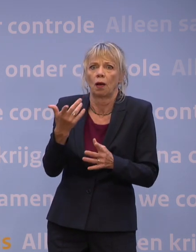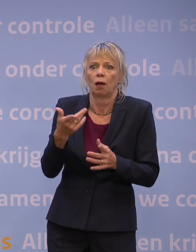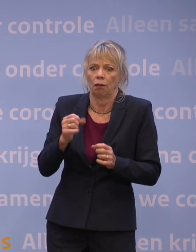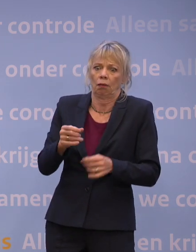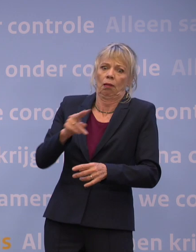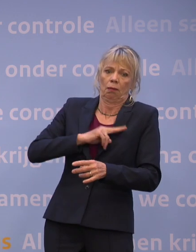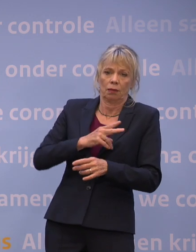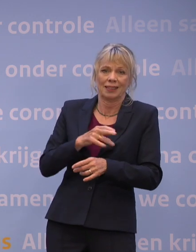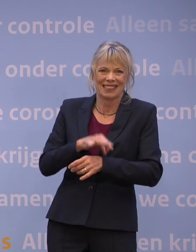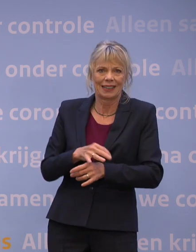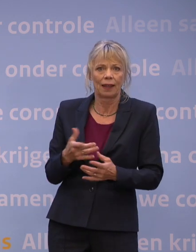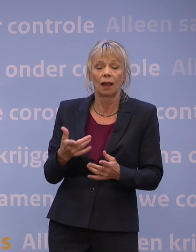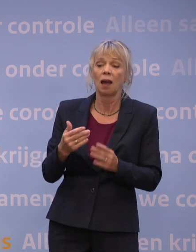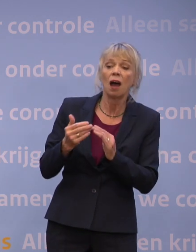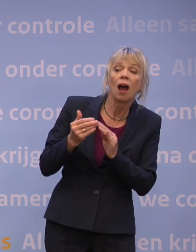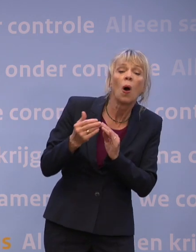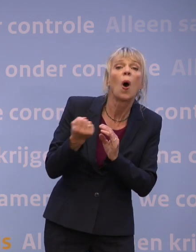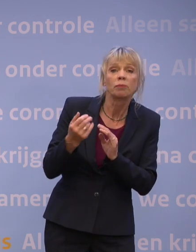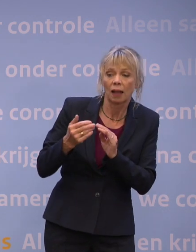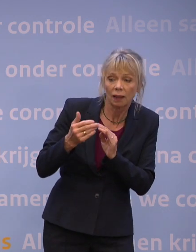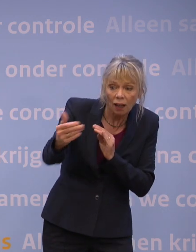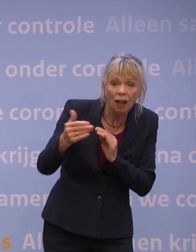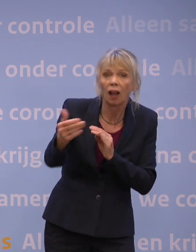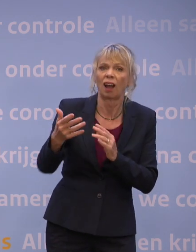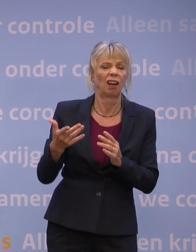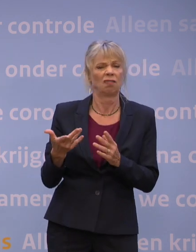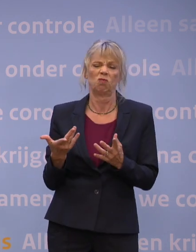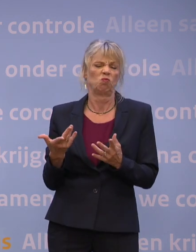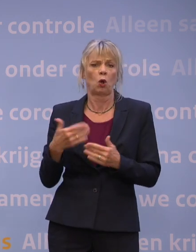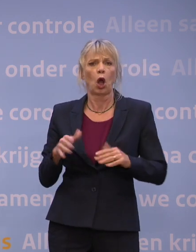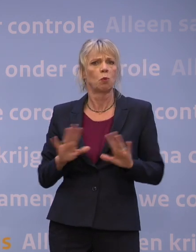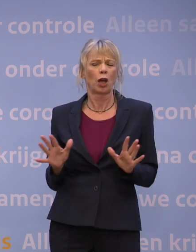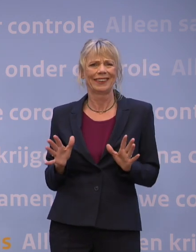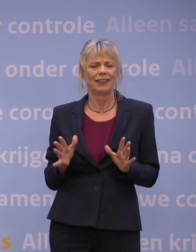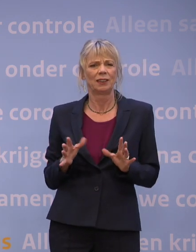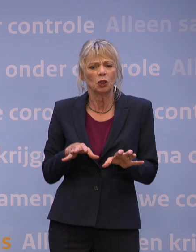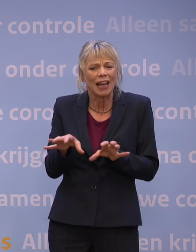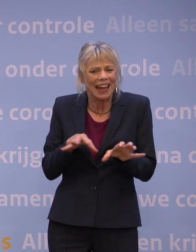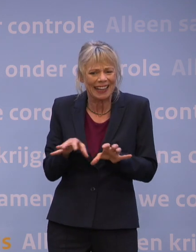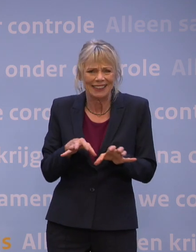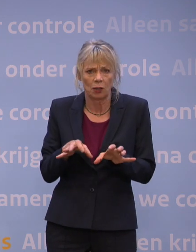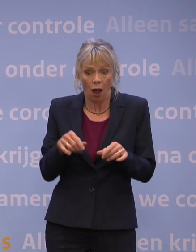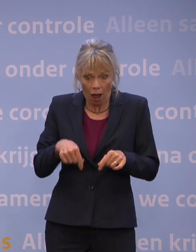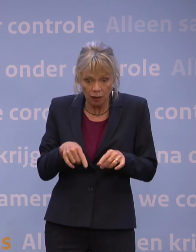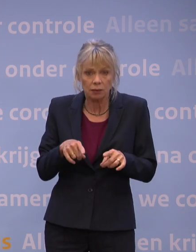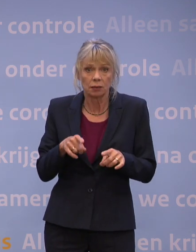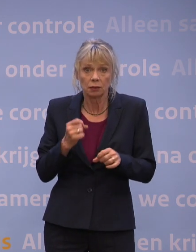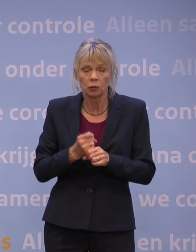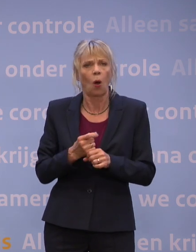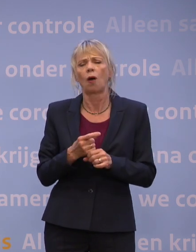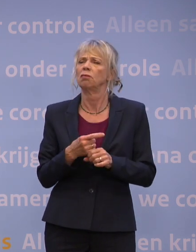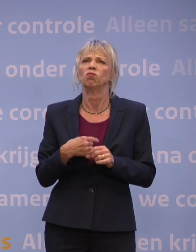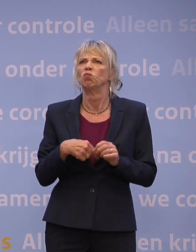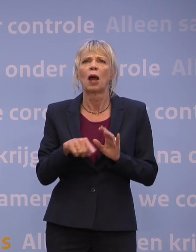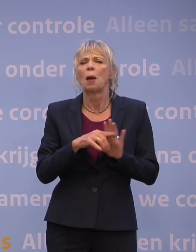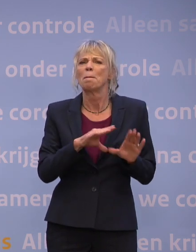bereikt is echt nul. Nee, dat snap ik. En daar is die anderhalve meter zo belangrijk. En we hebben nog zoveel mensen die niet gevaccineerd zijn. Dat zijn echt een grote risico's, zoals we dat nu zouden loslaten. Maar hoe ga je daar dan op